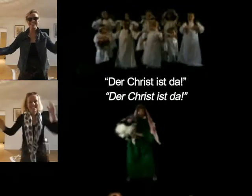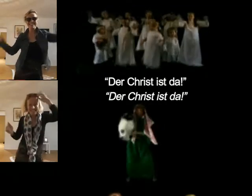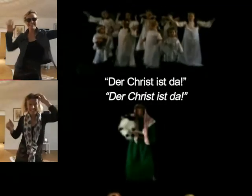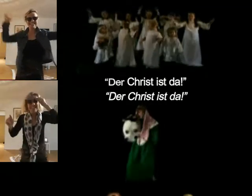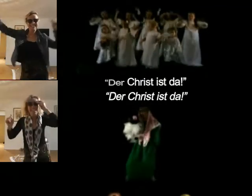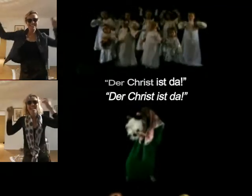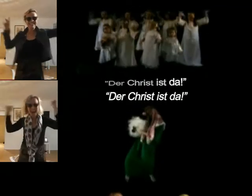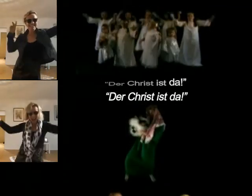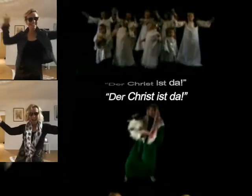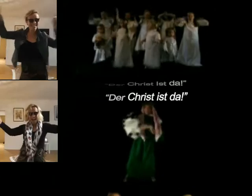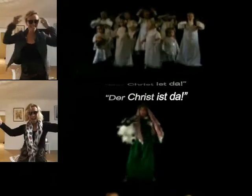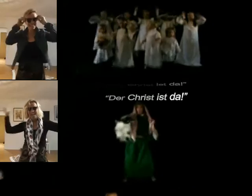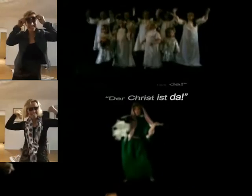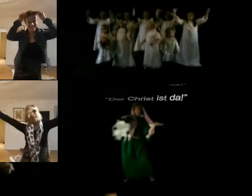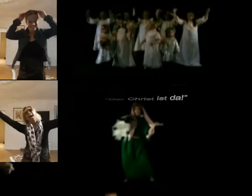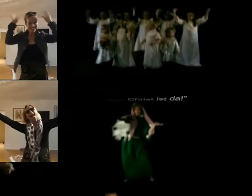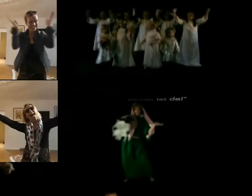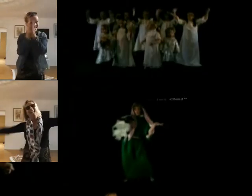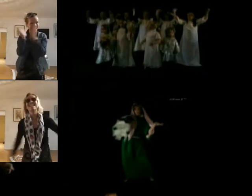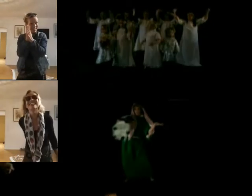Je-ha! Ja!